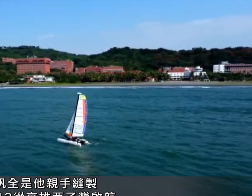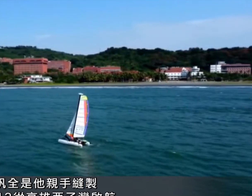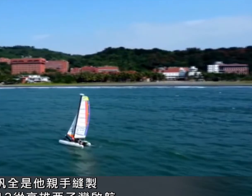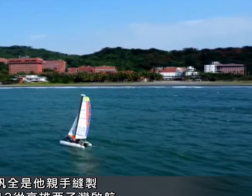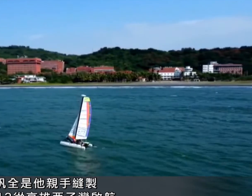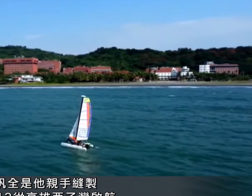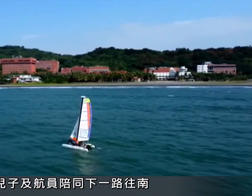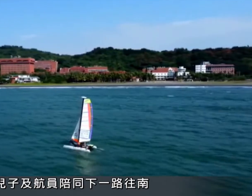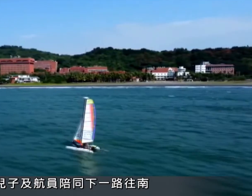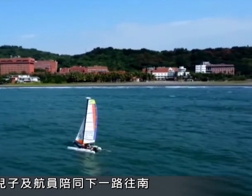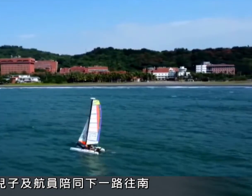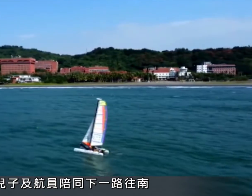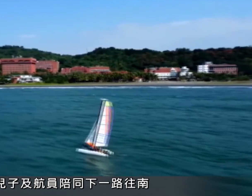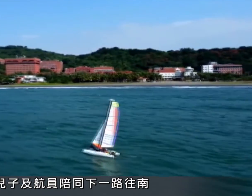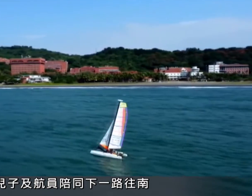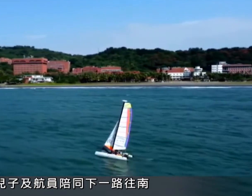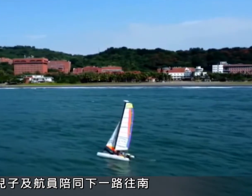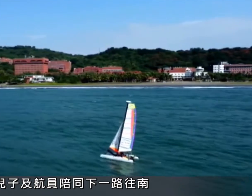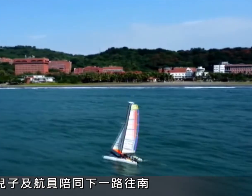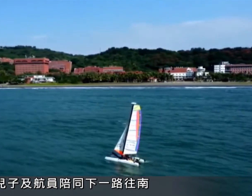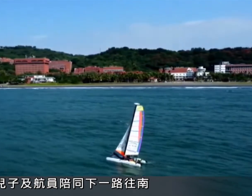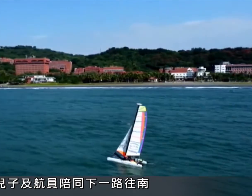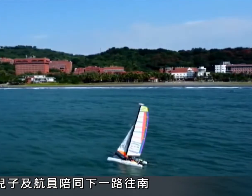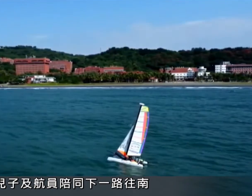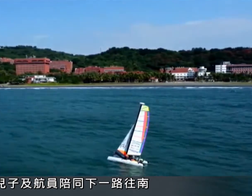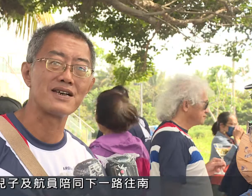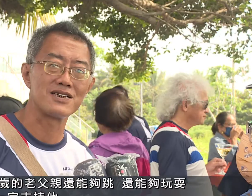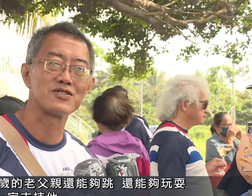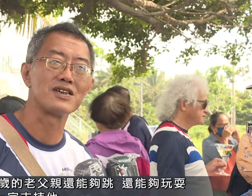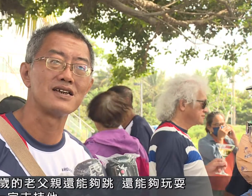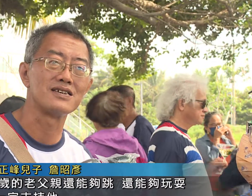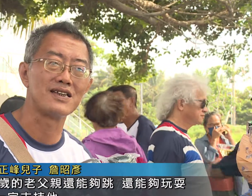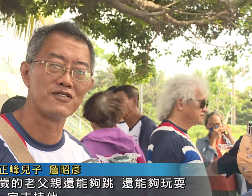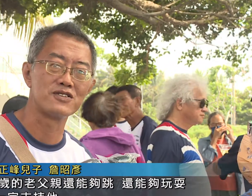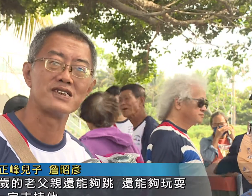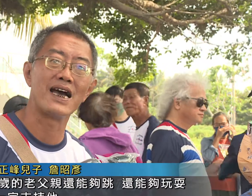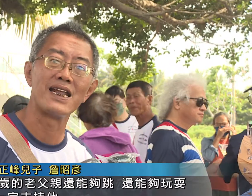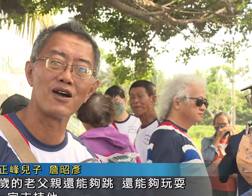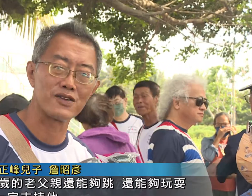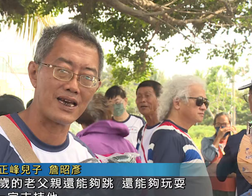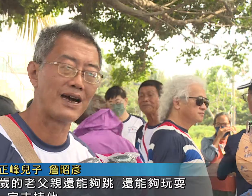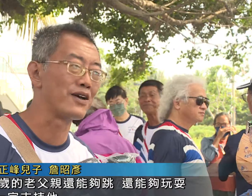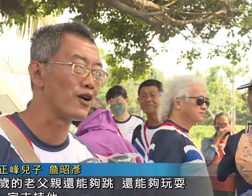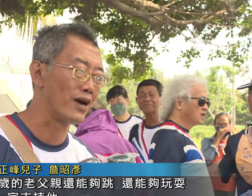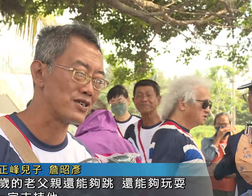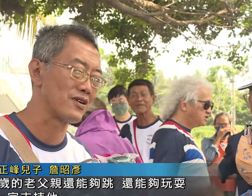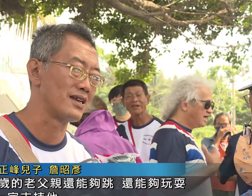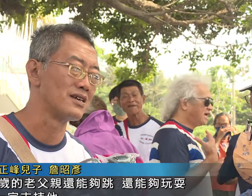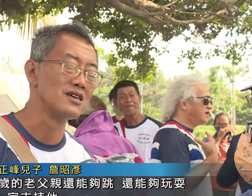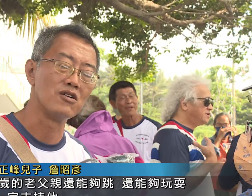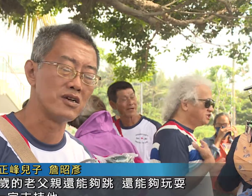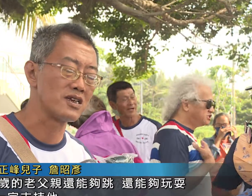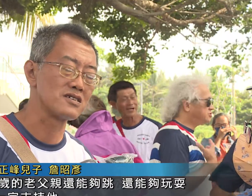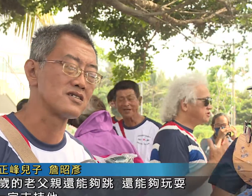起航，在儿子及航员陪同下一路往南。 82岁的老父亲还能够跳，还能够玩船，我一定支持